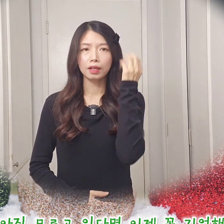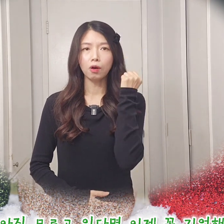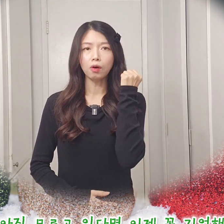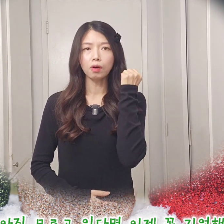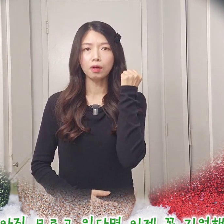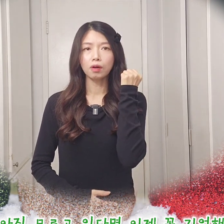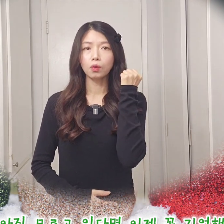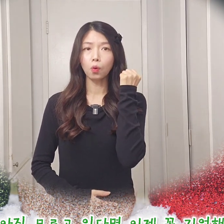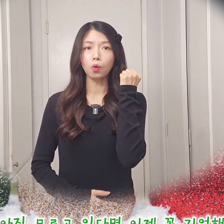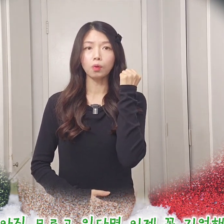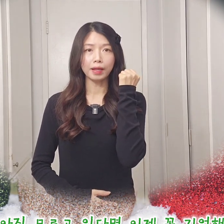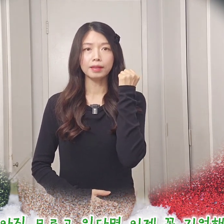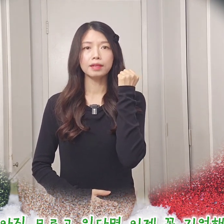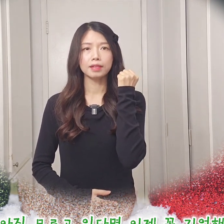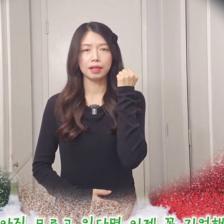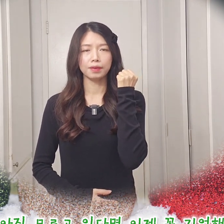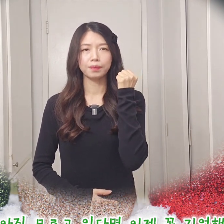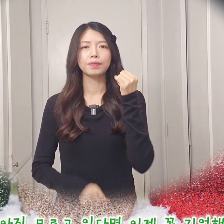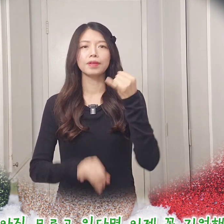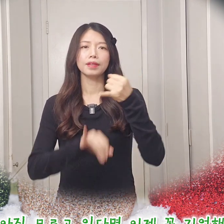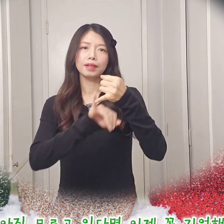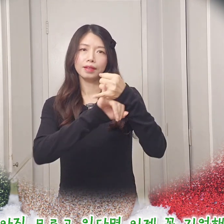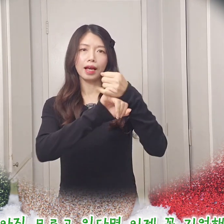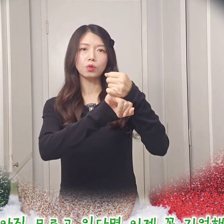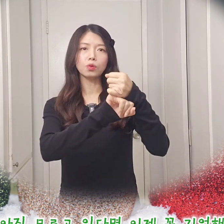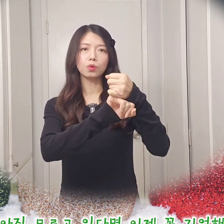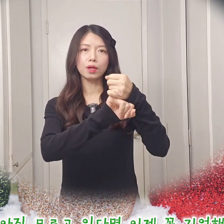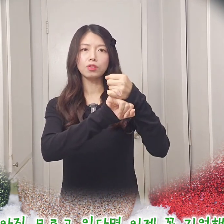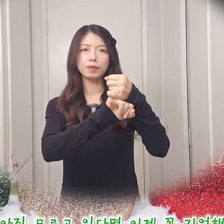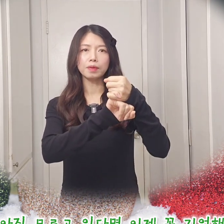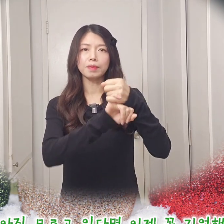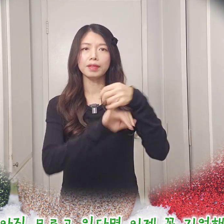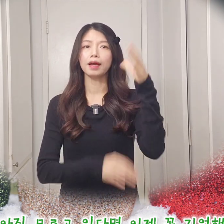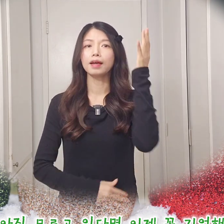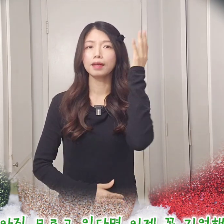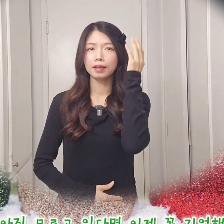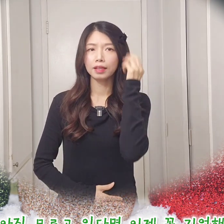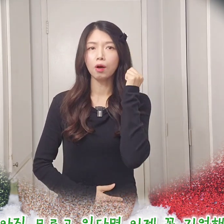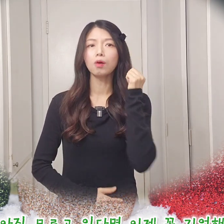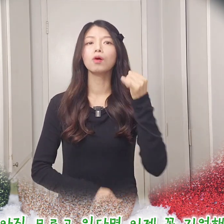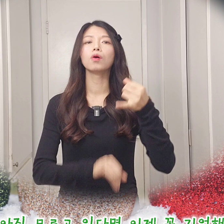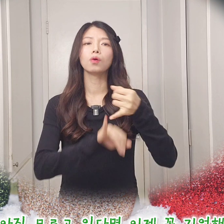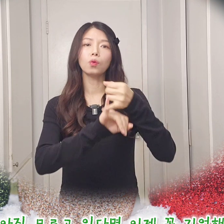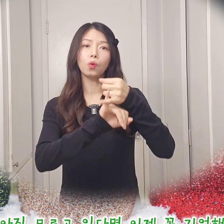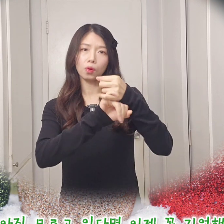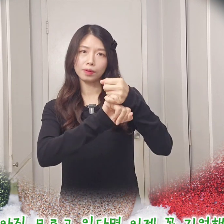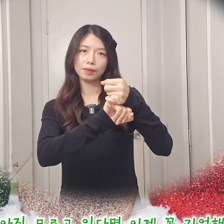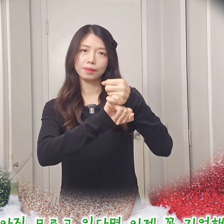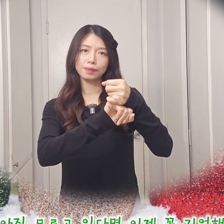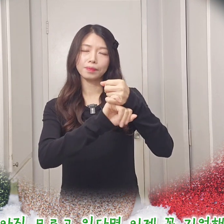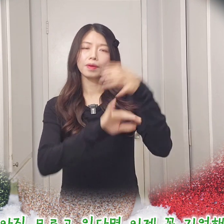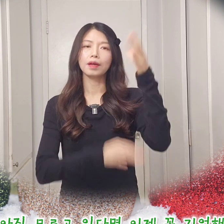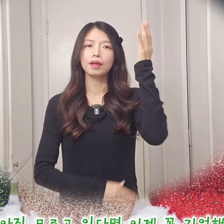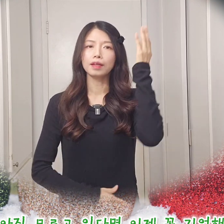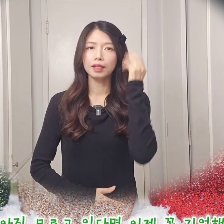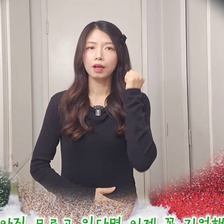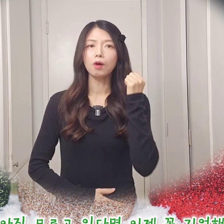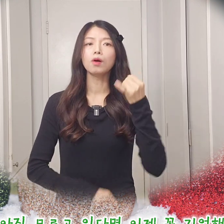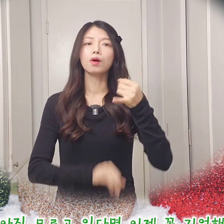기억, 꼭, 반드시. 약속소로 해주시면 됩니다. 기억, 꼭. 기억